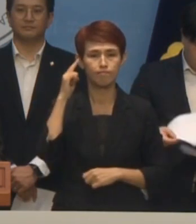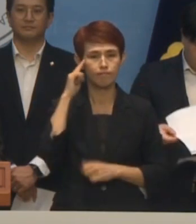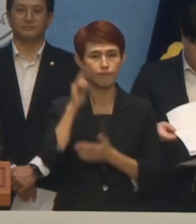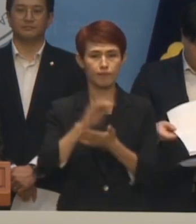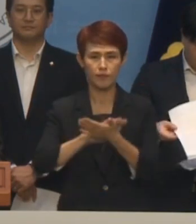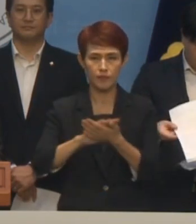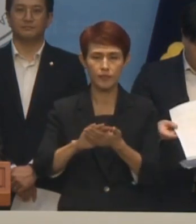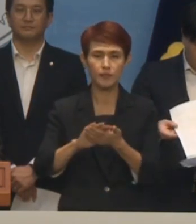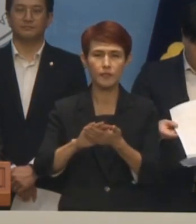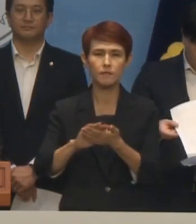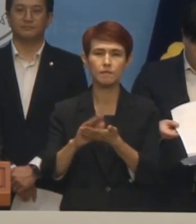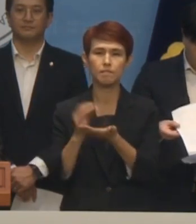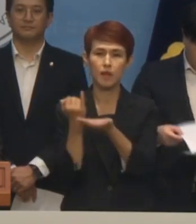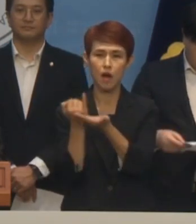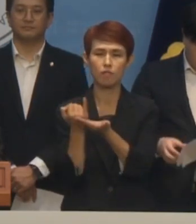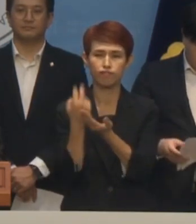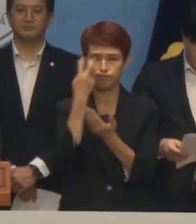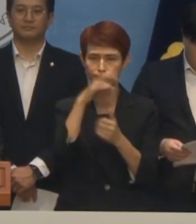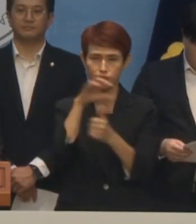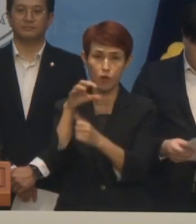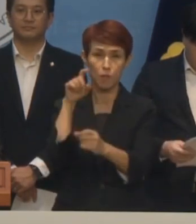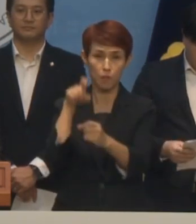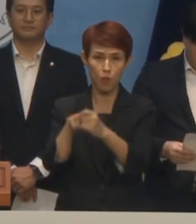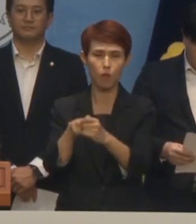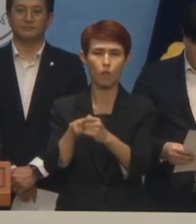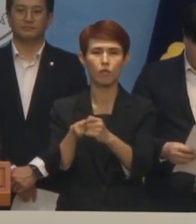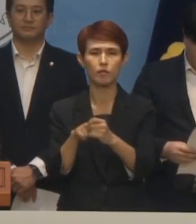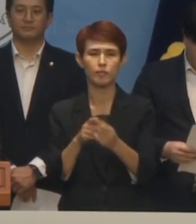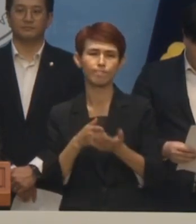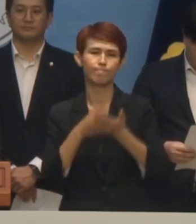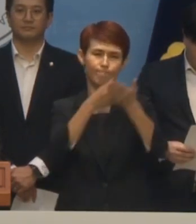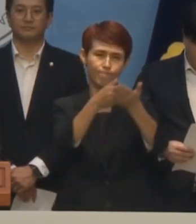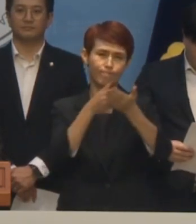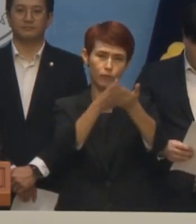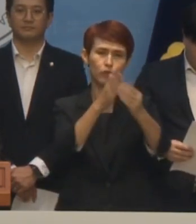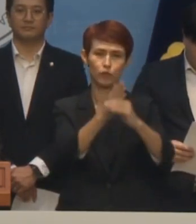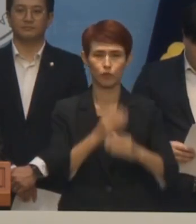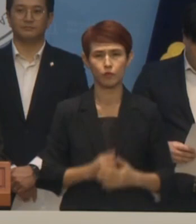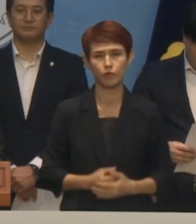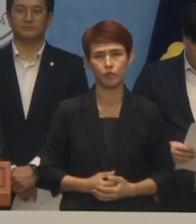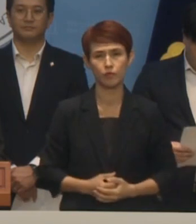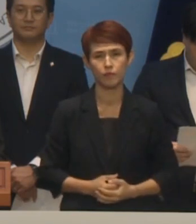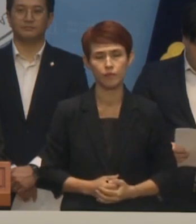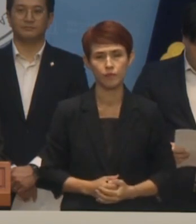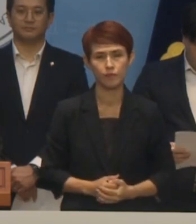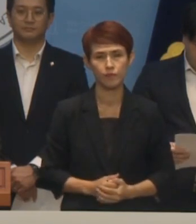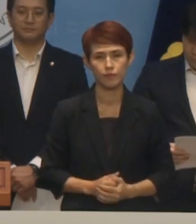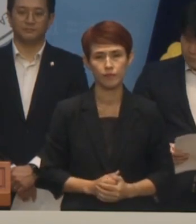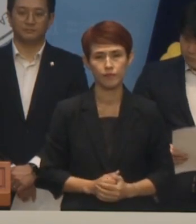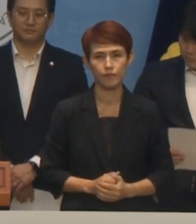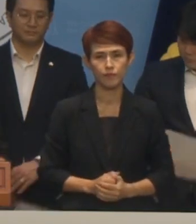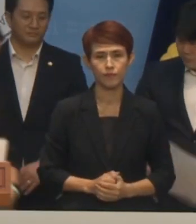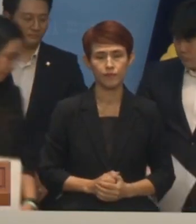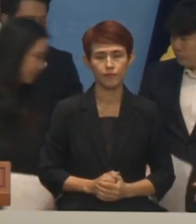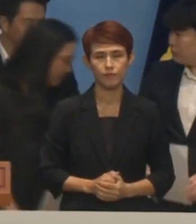공식적으로 시작하였으며 따라서 강력하게 부탁드리고 호소하고 있습니다. 이어서 기자회견